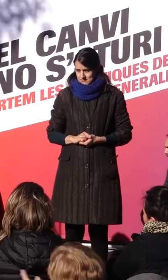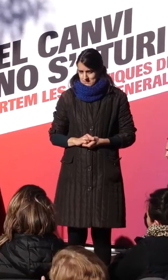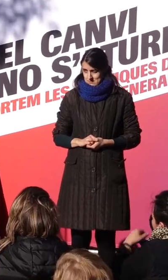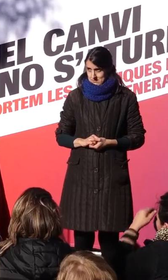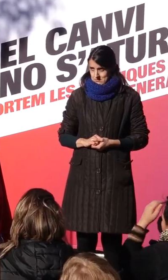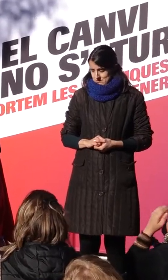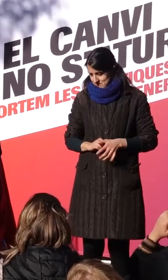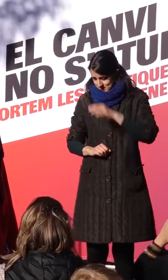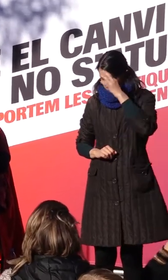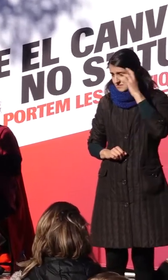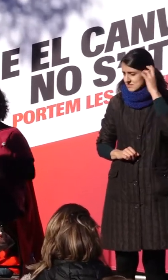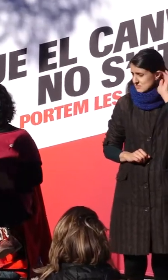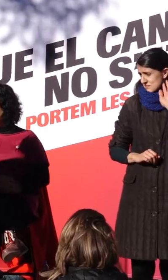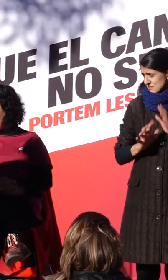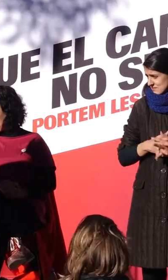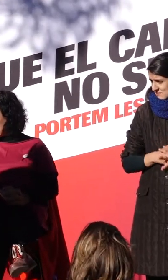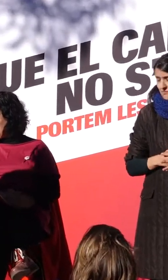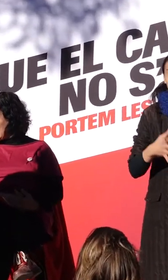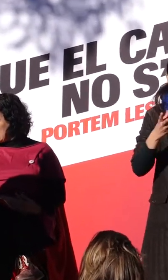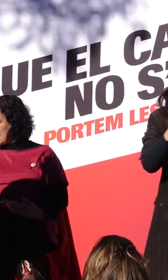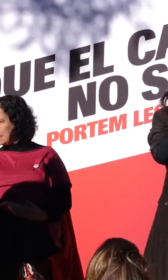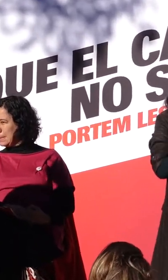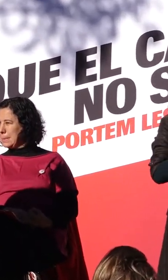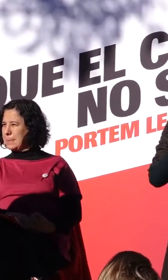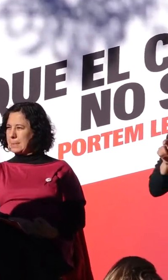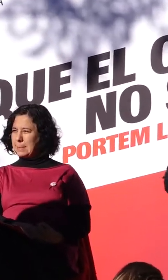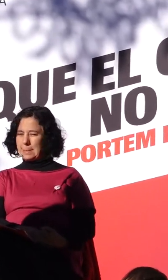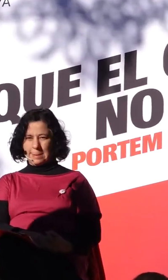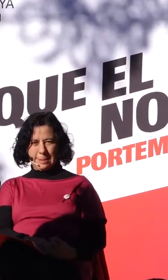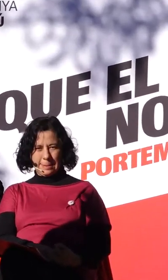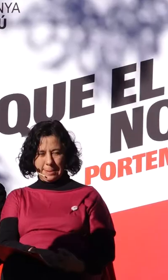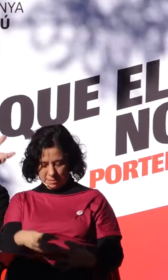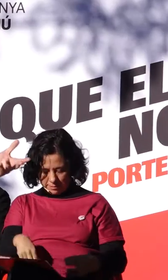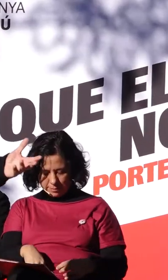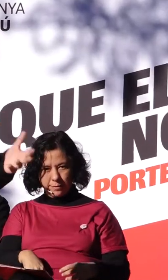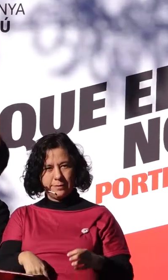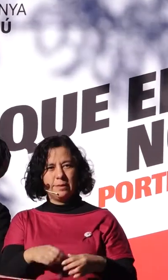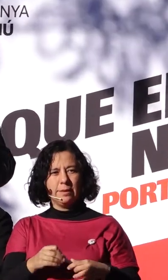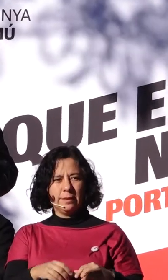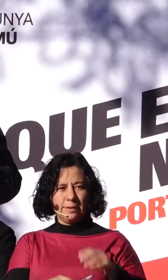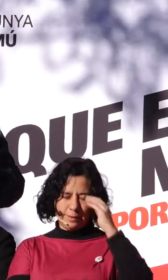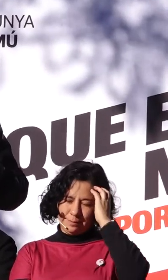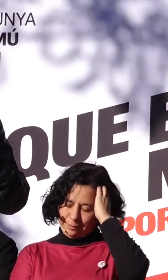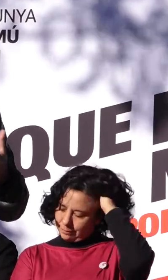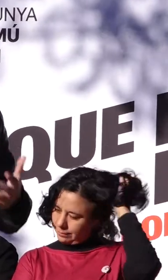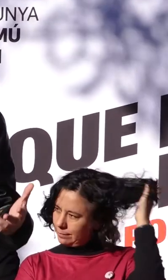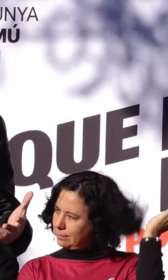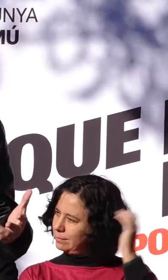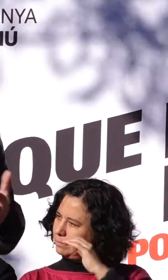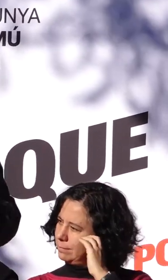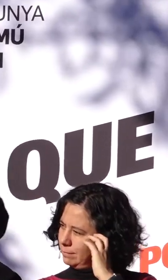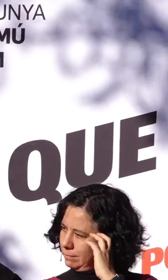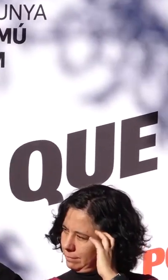los cuatro están aislado también porque muchas veces muchas personas nos plantean cuál es la relación con el resto de los partidos partidos tradicionales de los